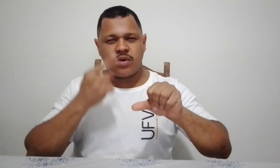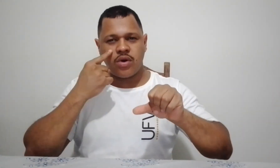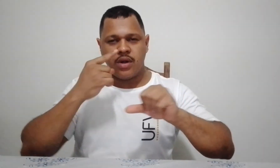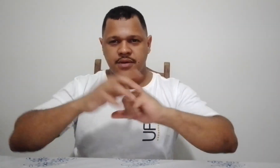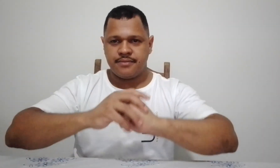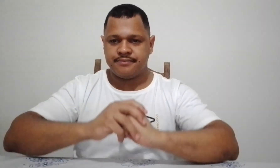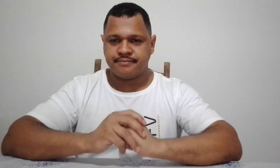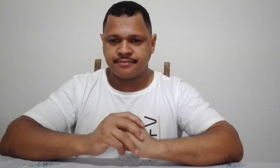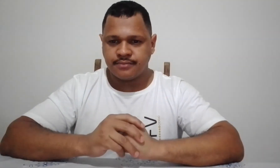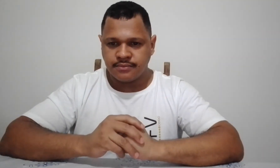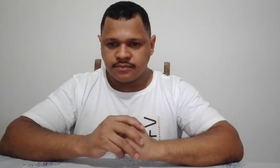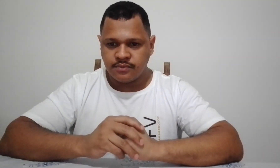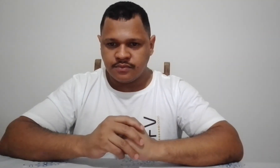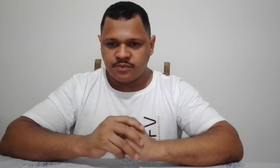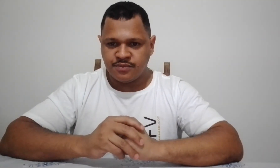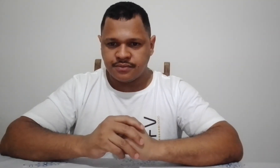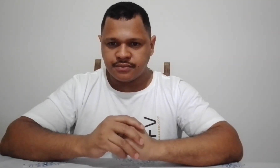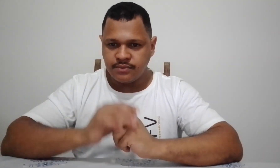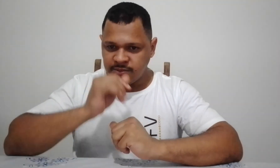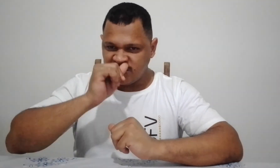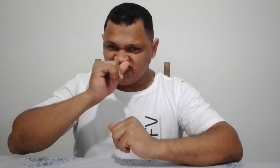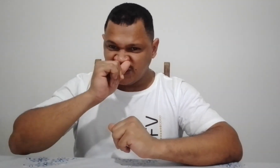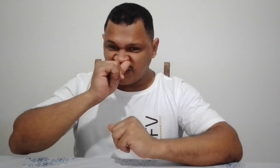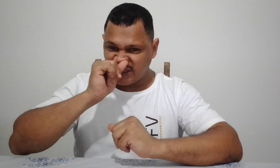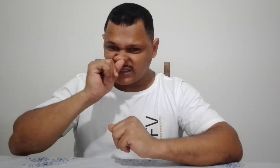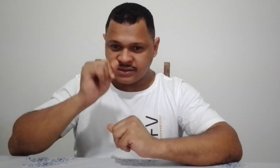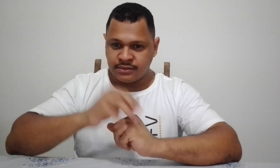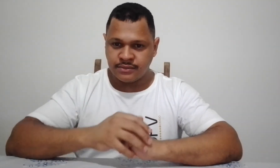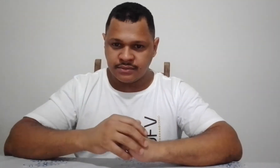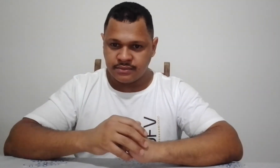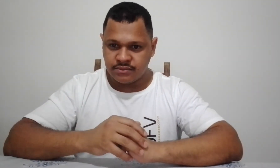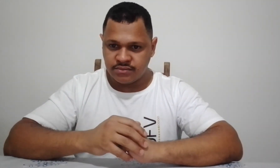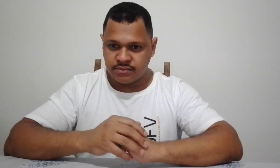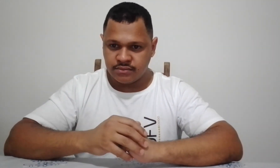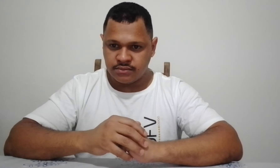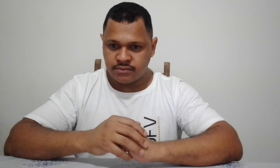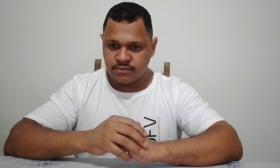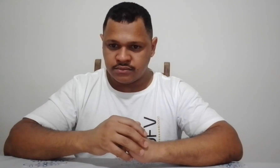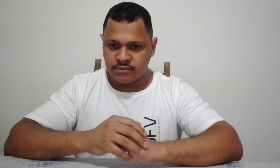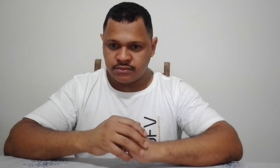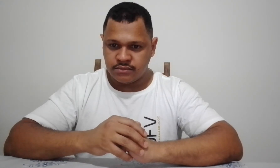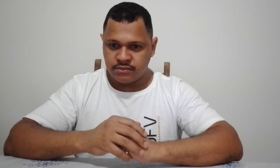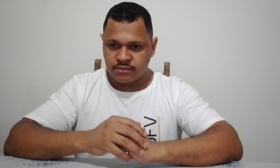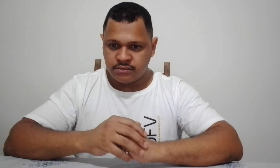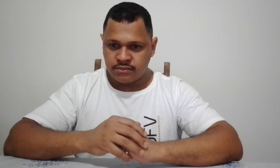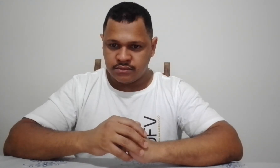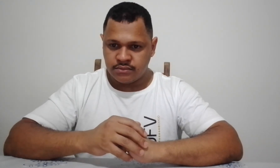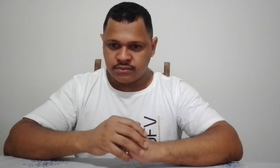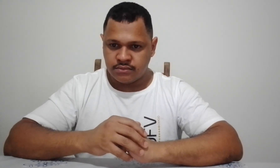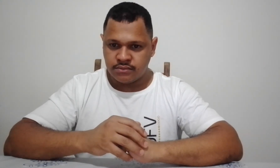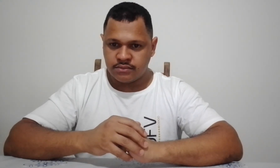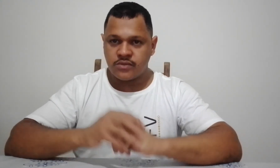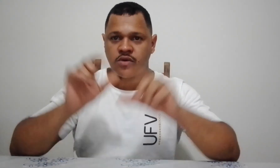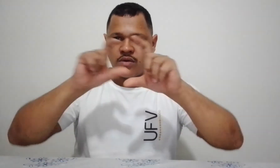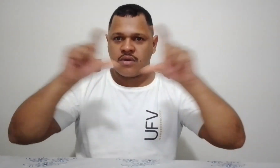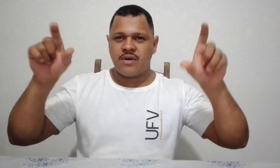J ômega L I, ou seja, o Z, V igual a ZI, quando é puramente indutivo.